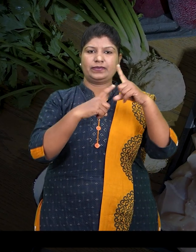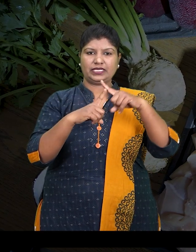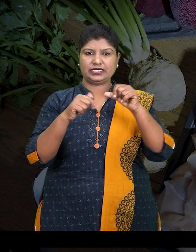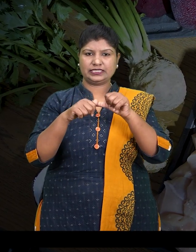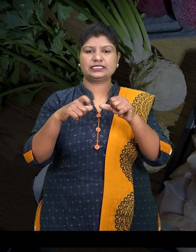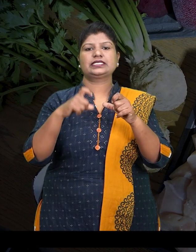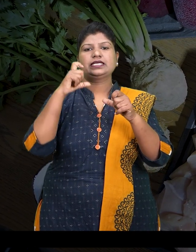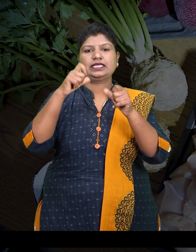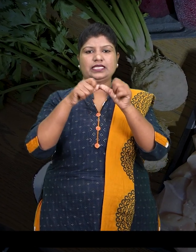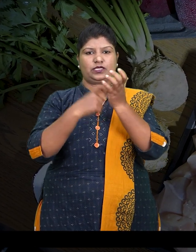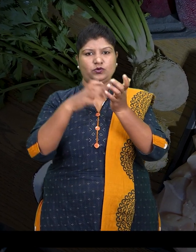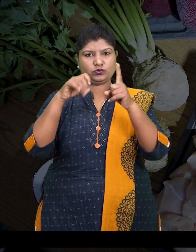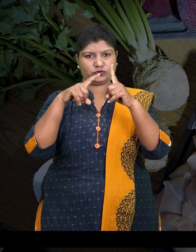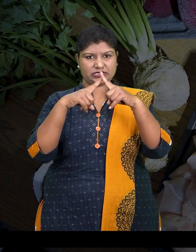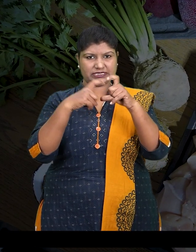बीटा कैरोटीन,